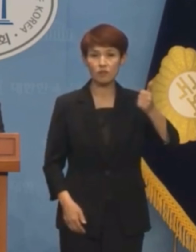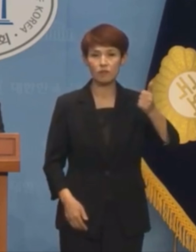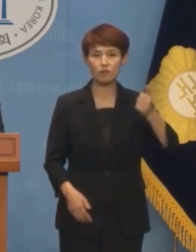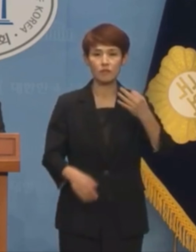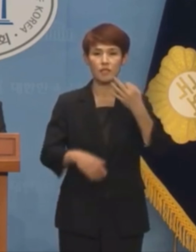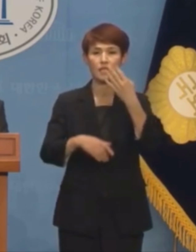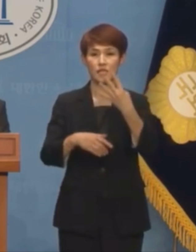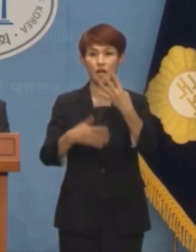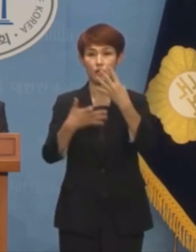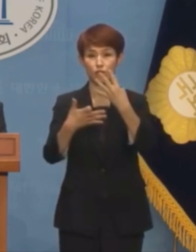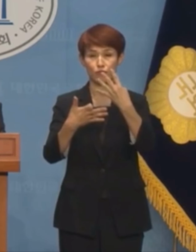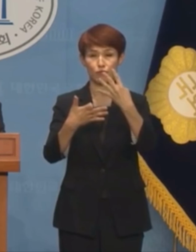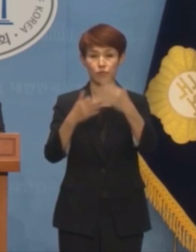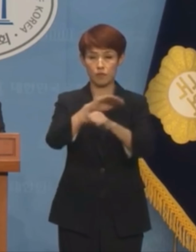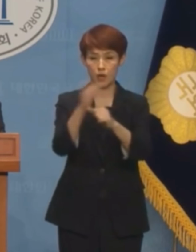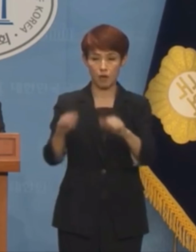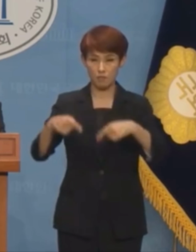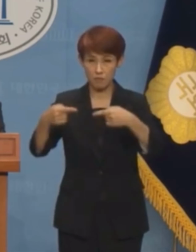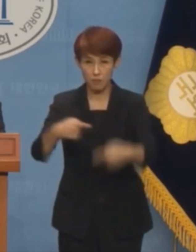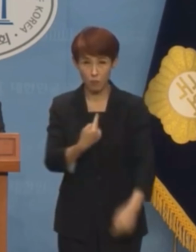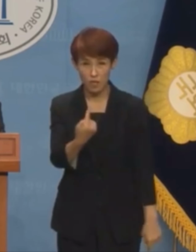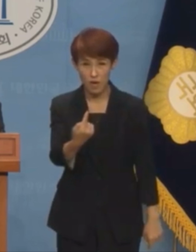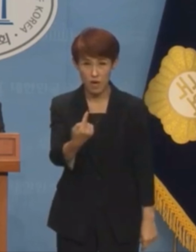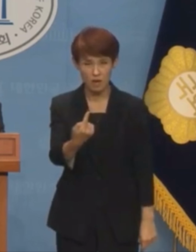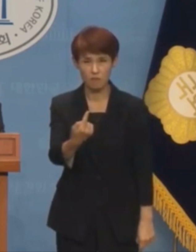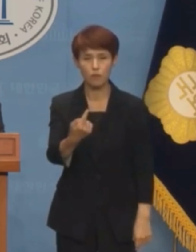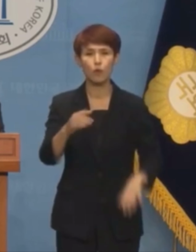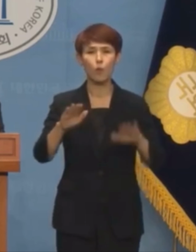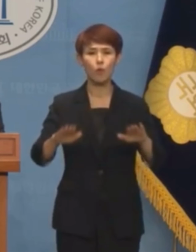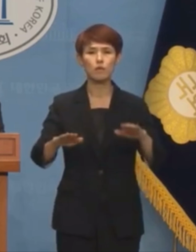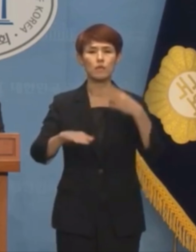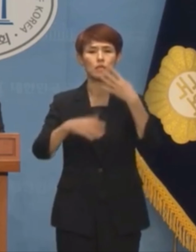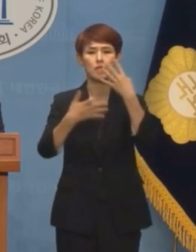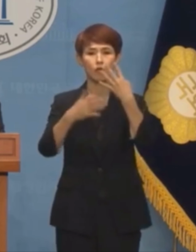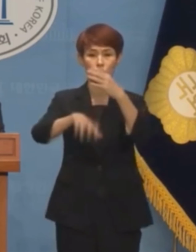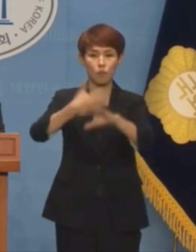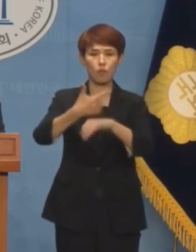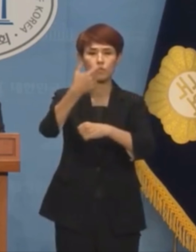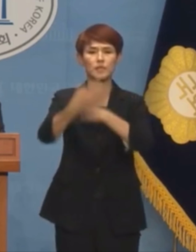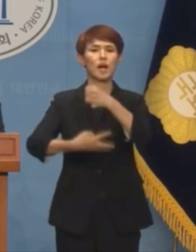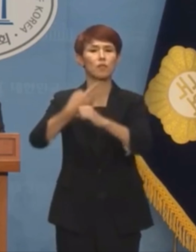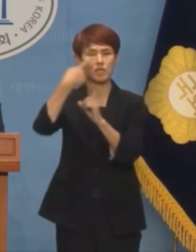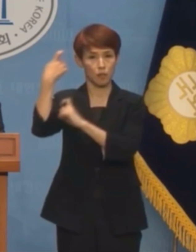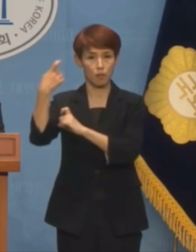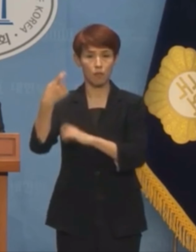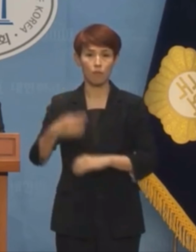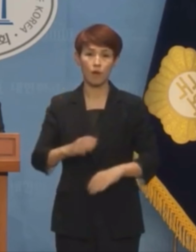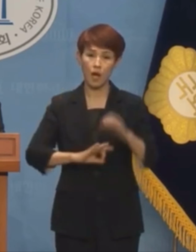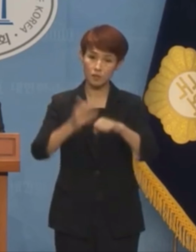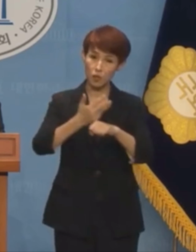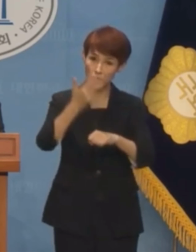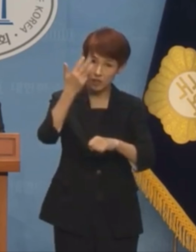혼자 하는가 419혁명 64주년을 만는 오늘 윤석열 대통령은 아침 8시